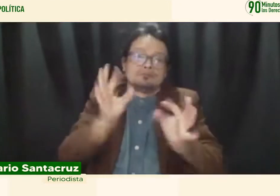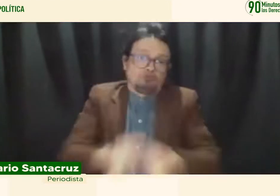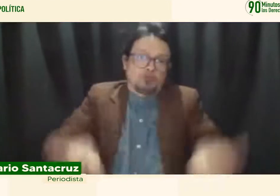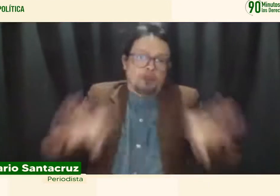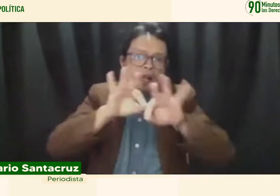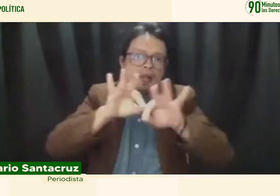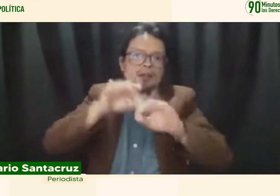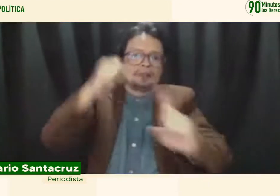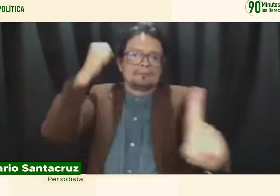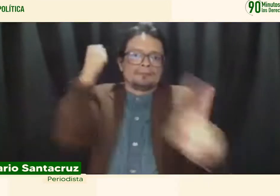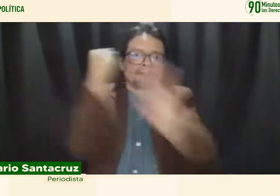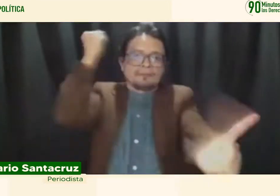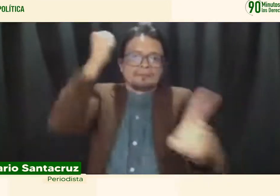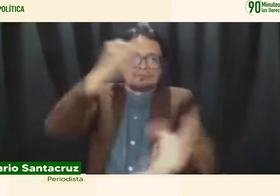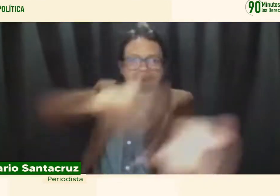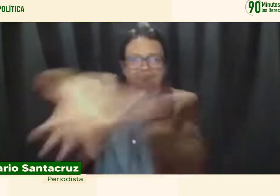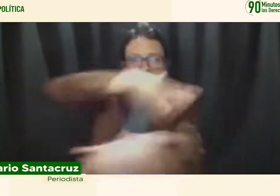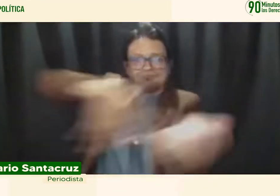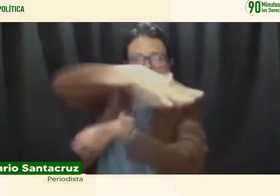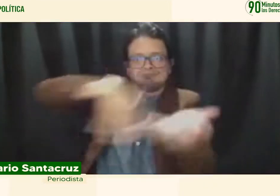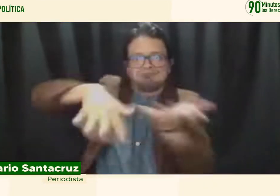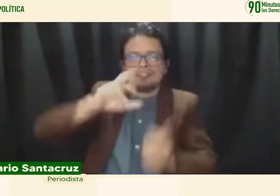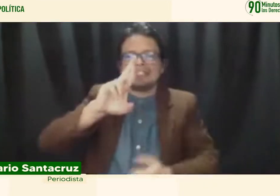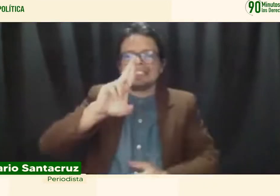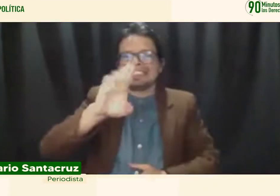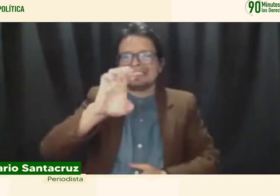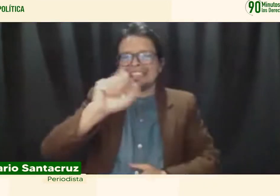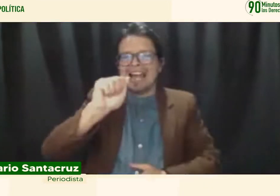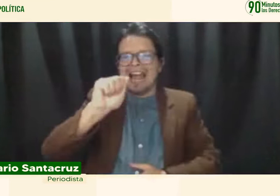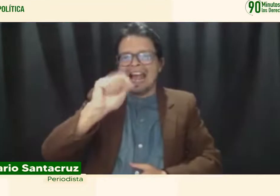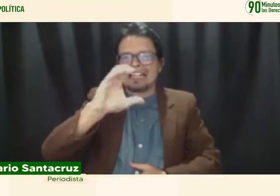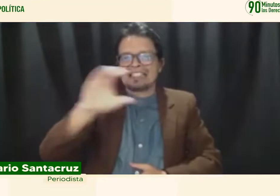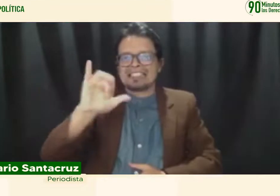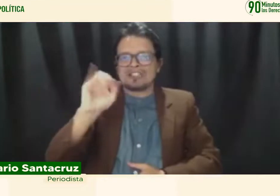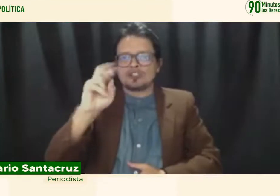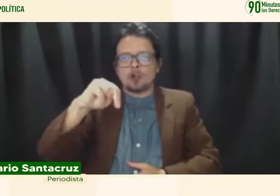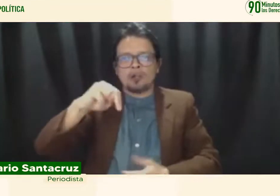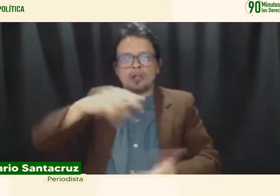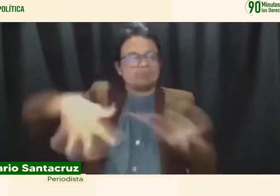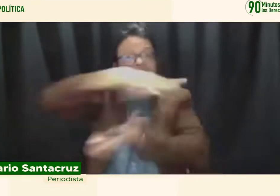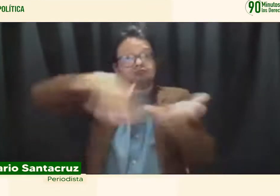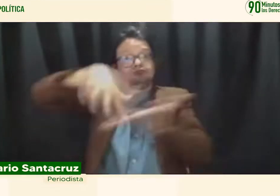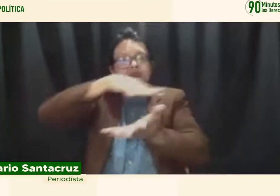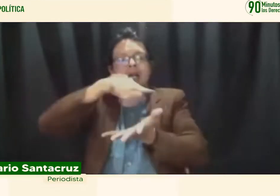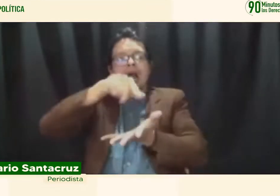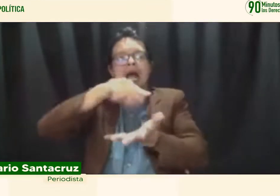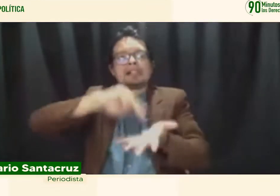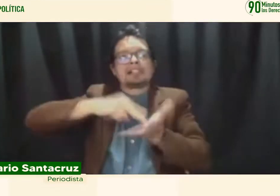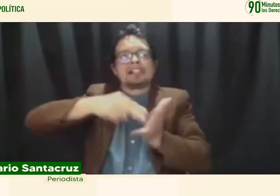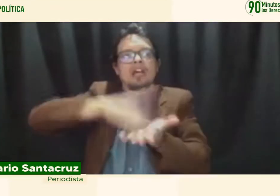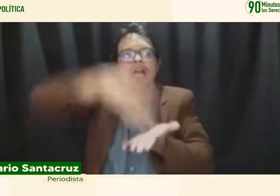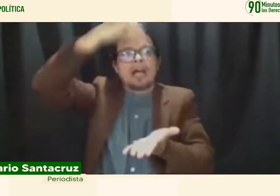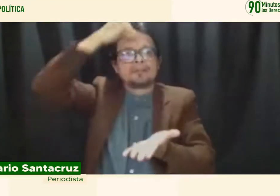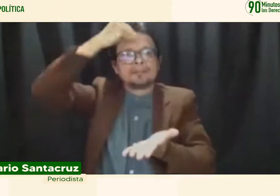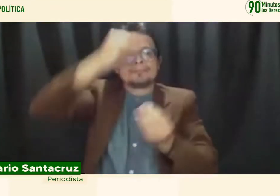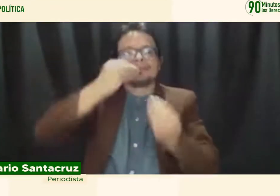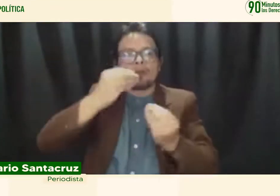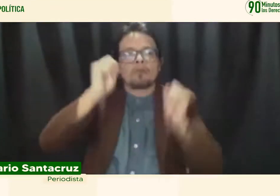sí es importante que la reconozcamos también el interior de la comunidad sorda y por supuesto el vídeo que era una reacción